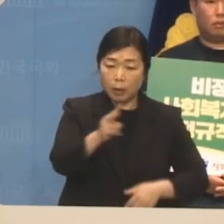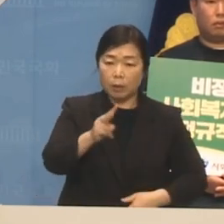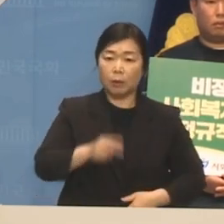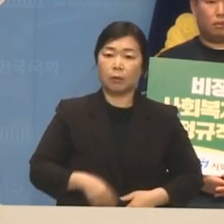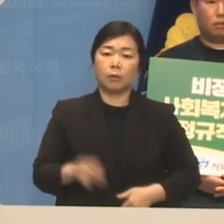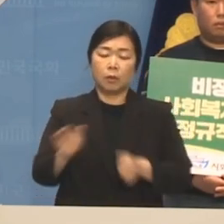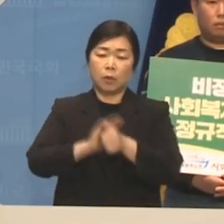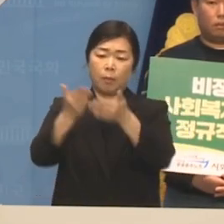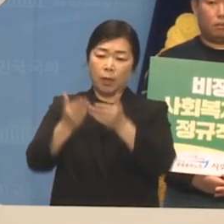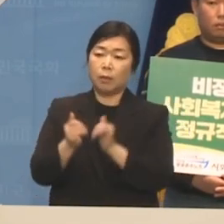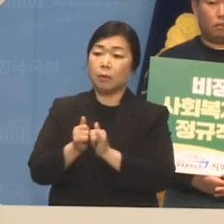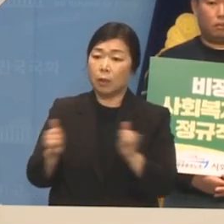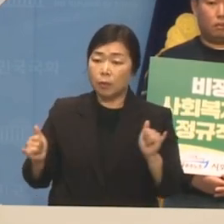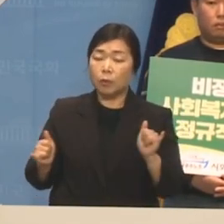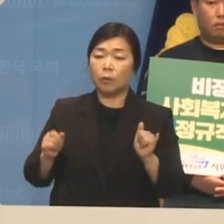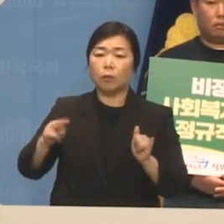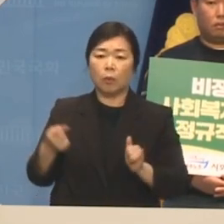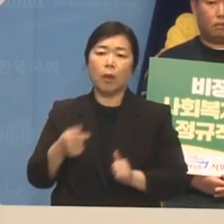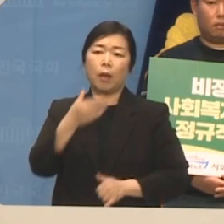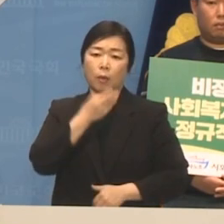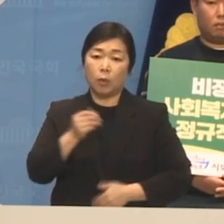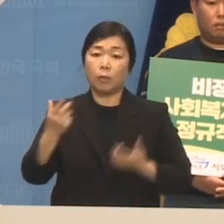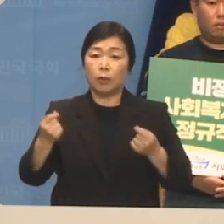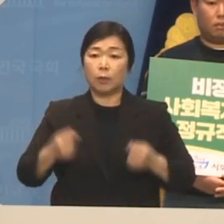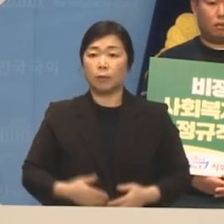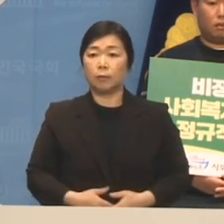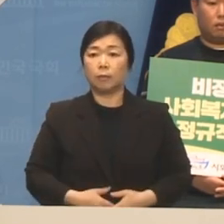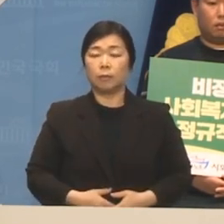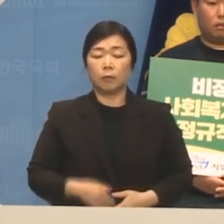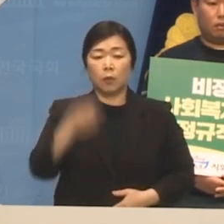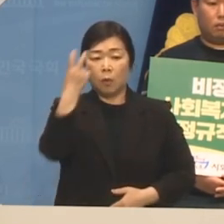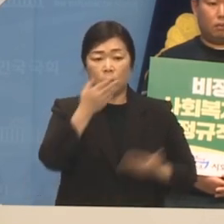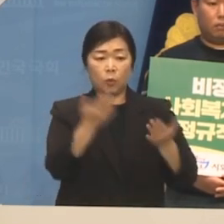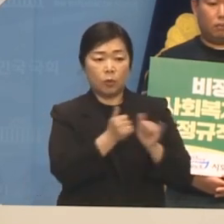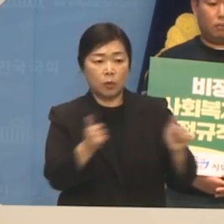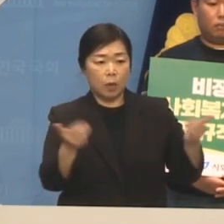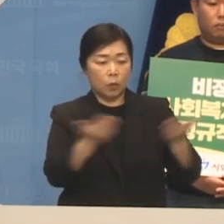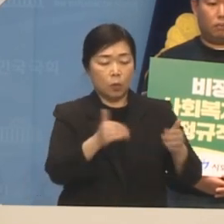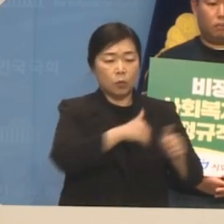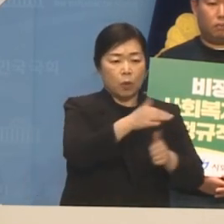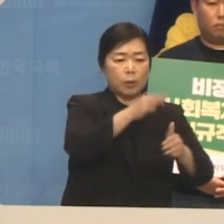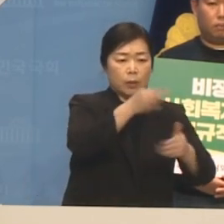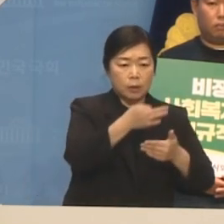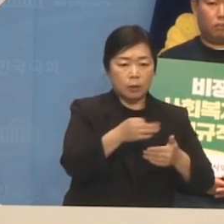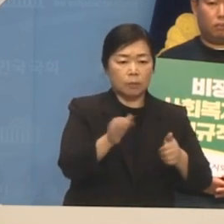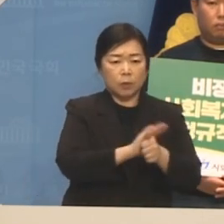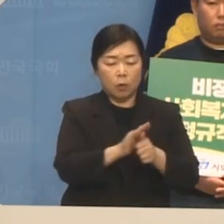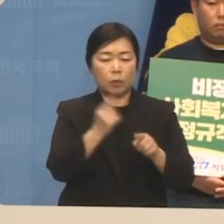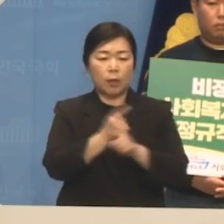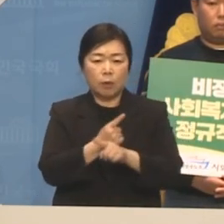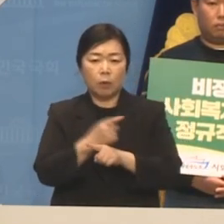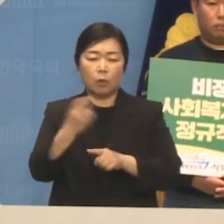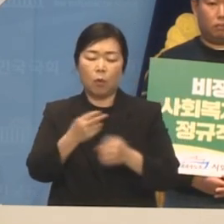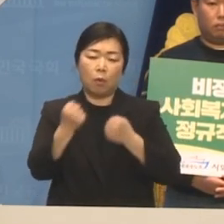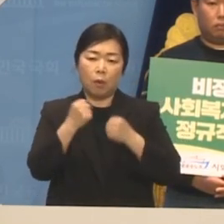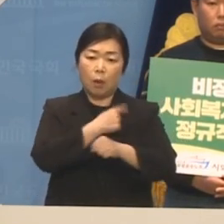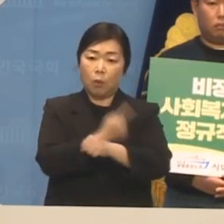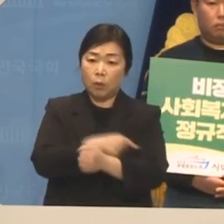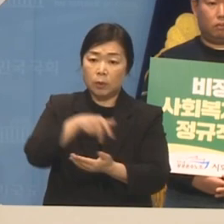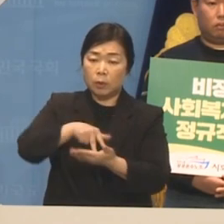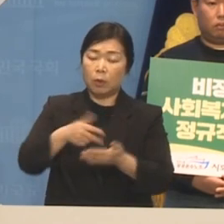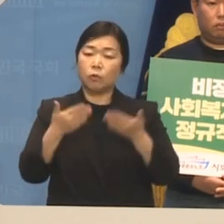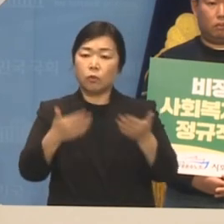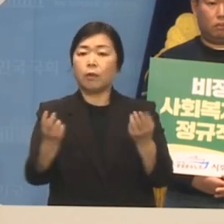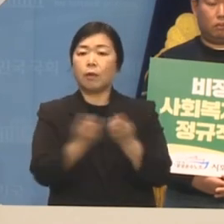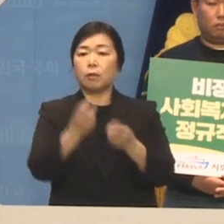그 서비스를 받는 이용자도 행복합니다. 돌봄 노동자의 노동 조건, 임금, 처우 개선과 건강권을 지키는